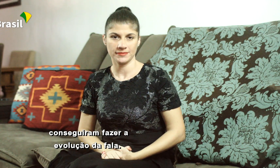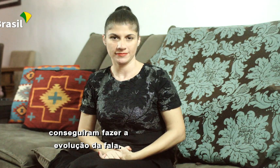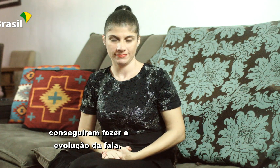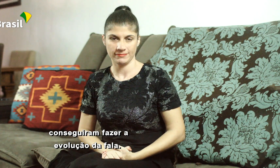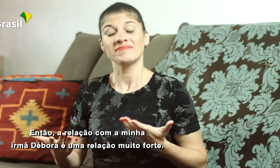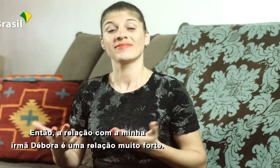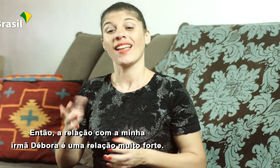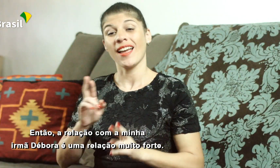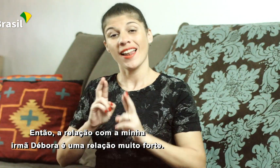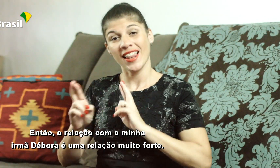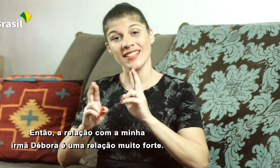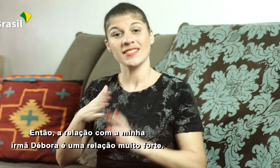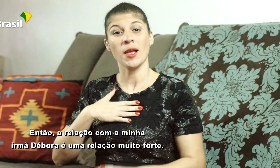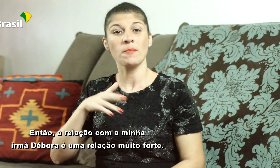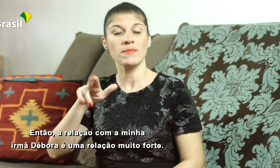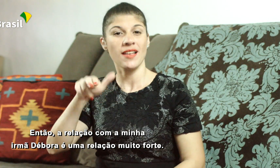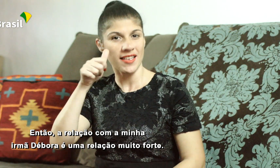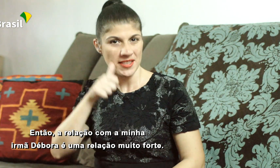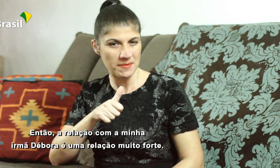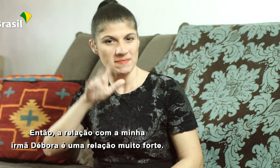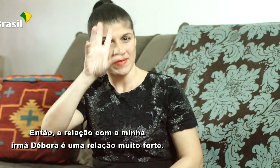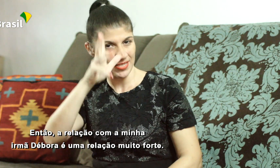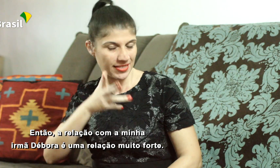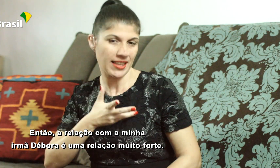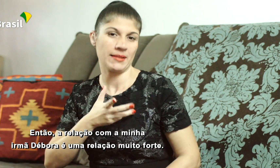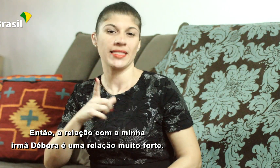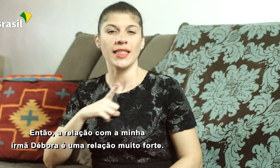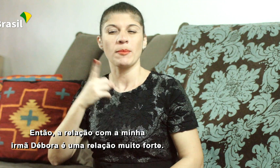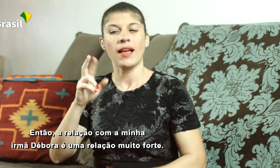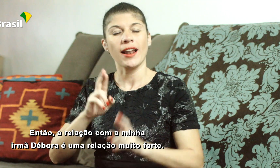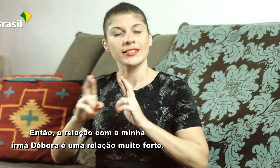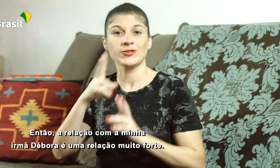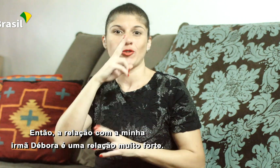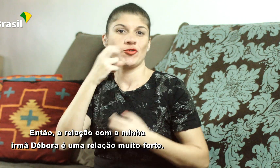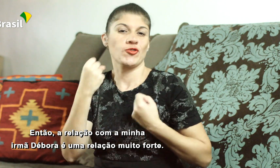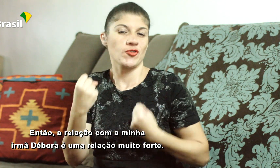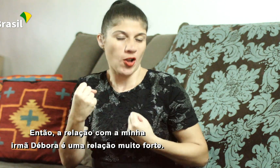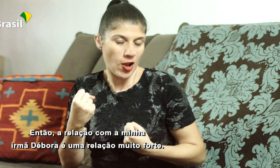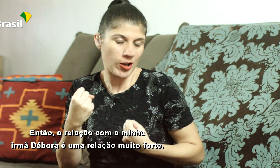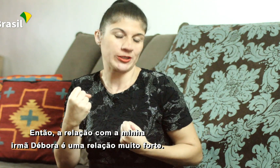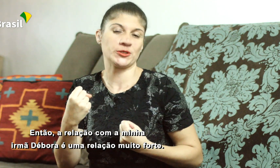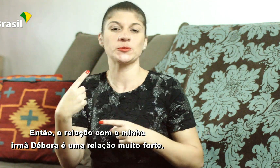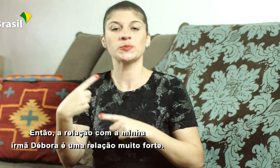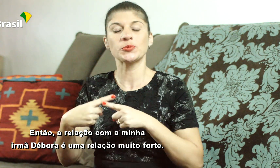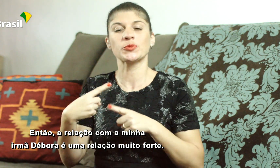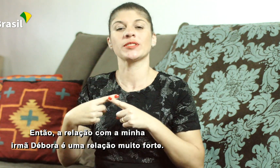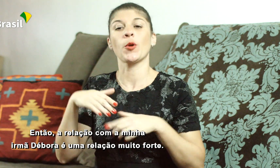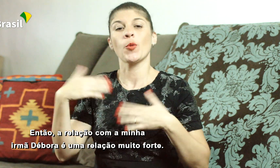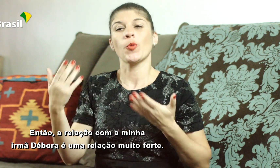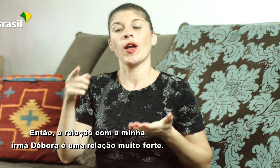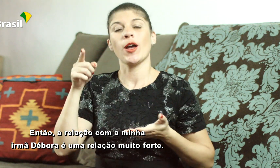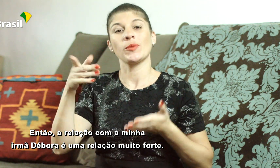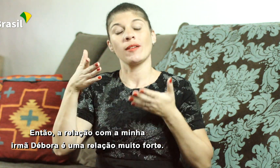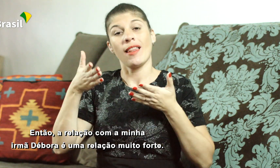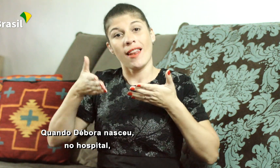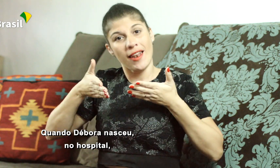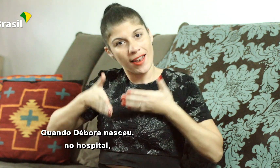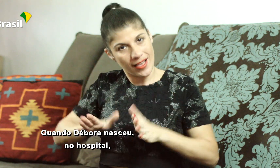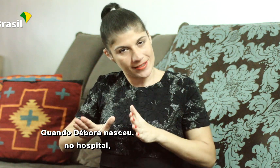fala. Então, a relação com a minha irmã Débora é uma relação muito forte. Quando